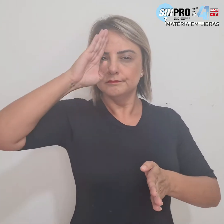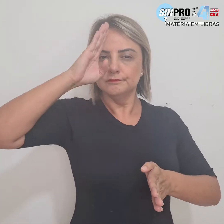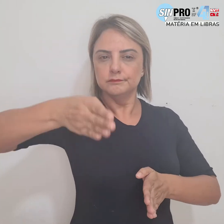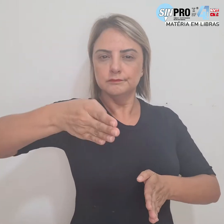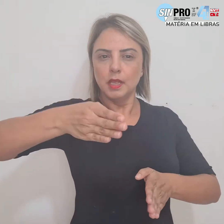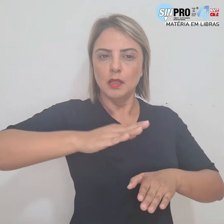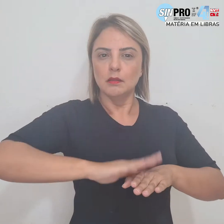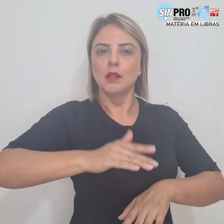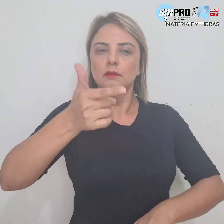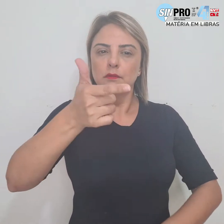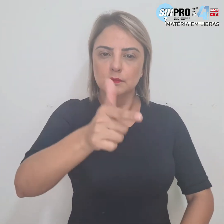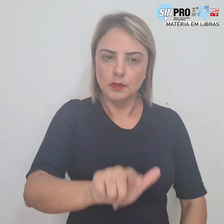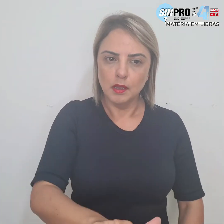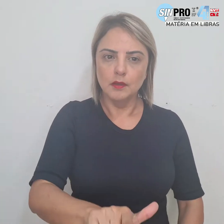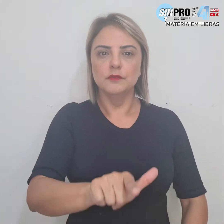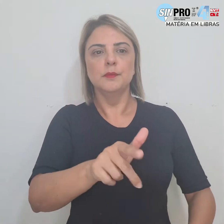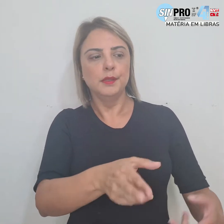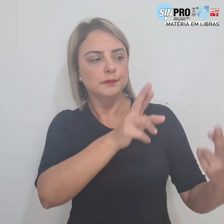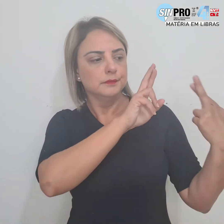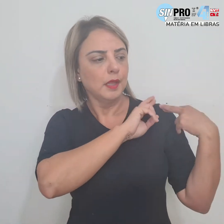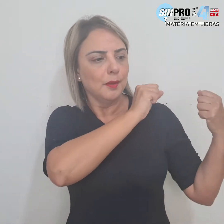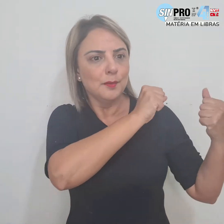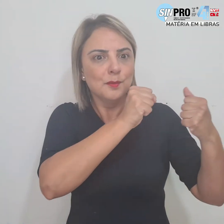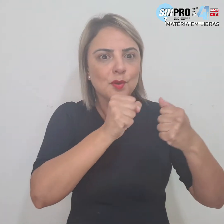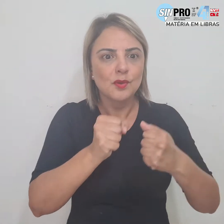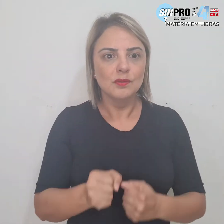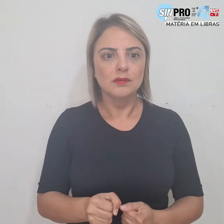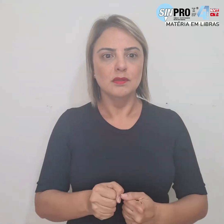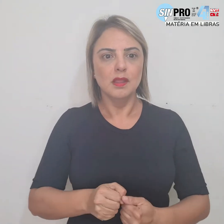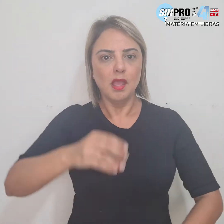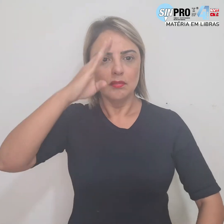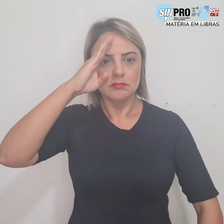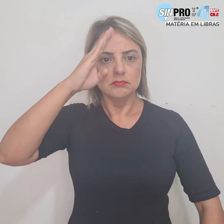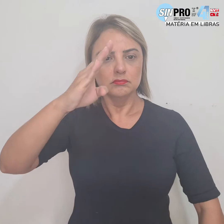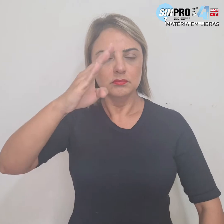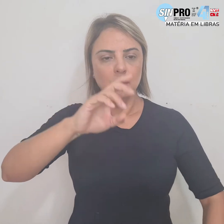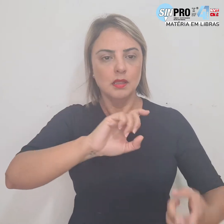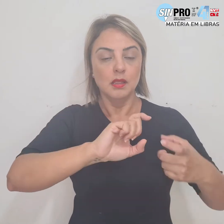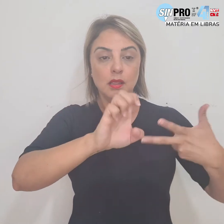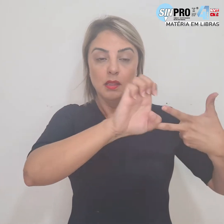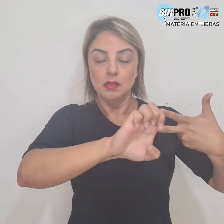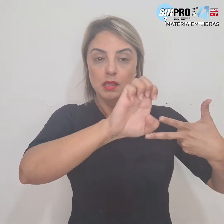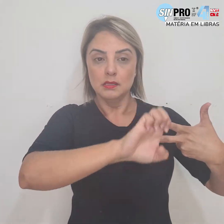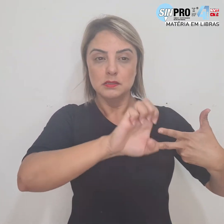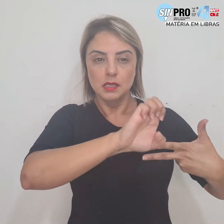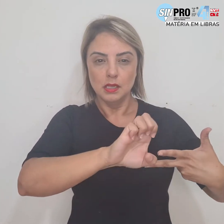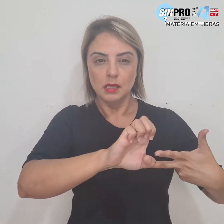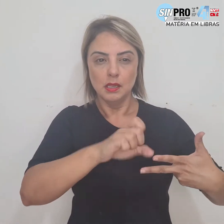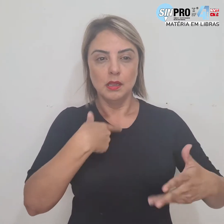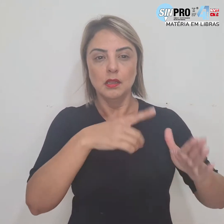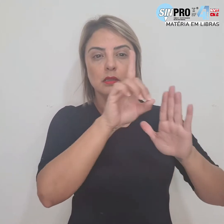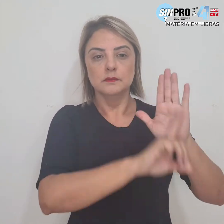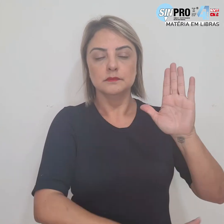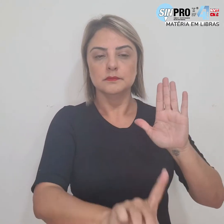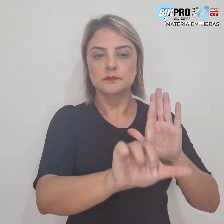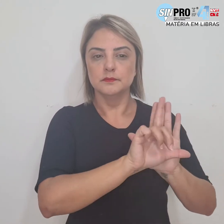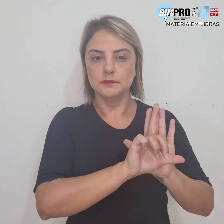ditadura, quando mais uma vez foi atribuído poder total ao chefe do Executivo, que governava por meio de